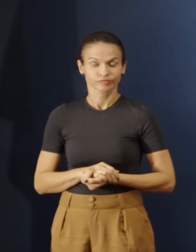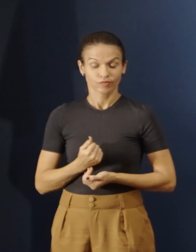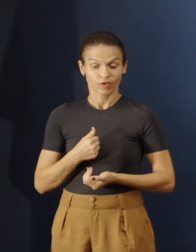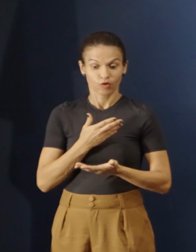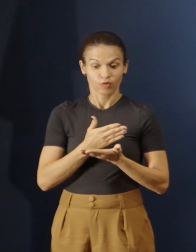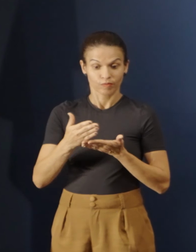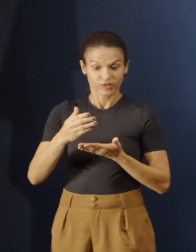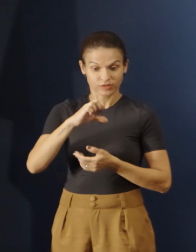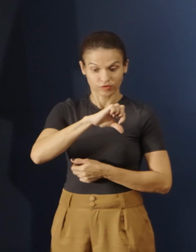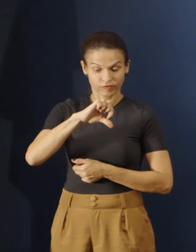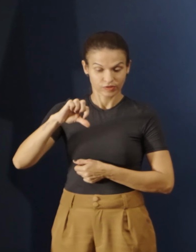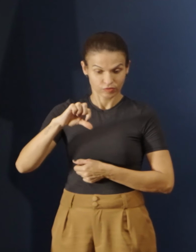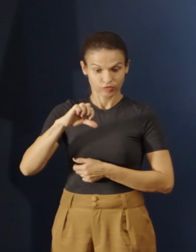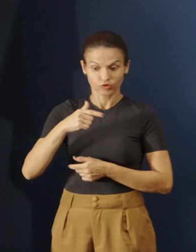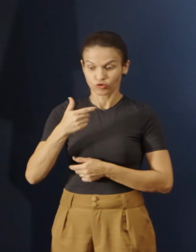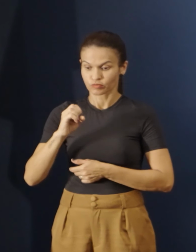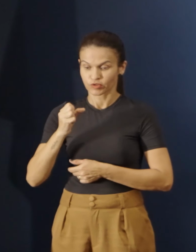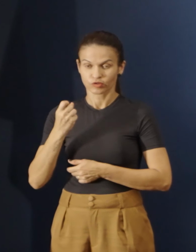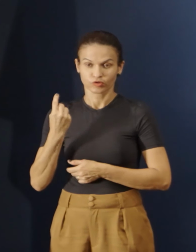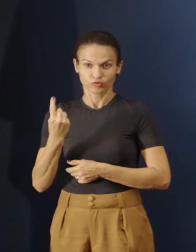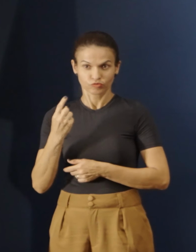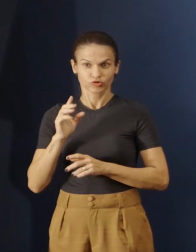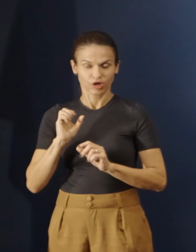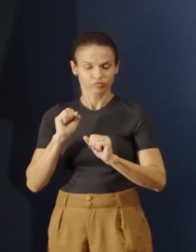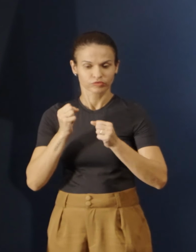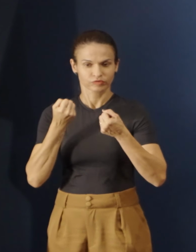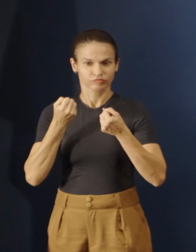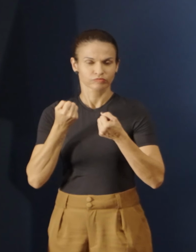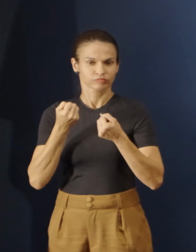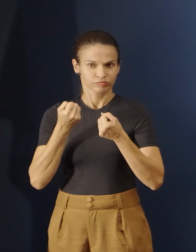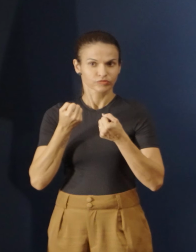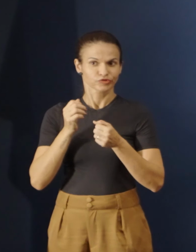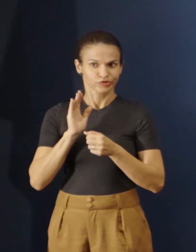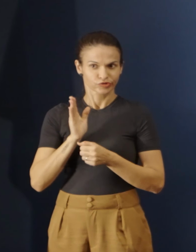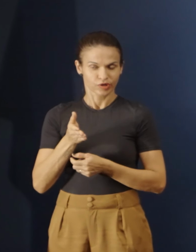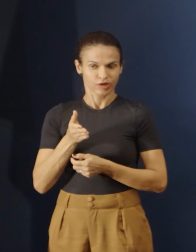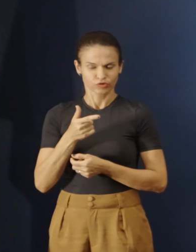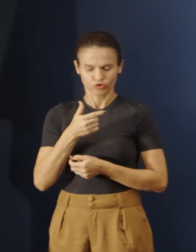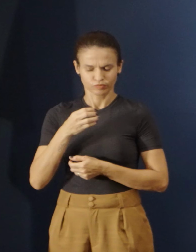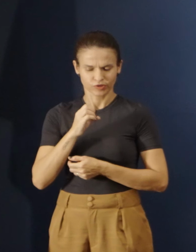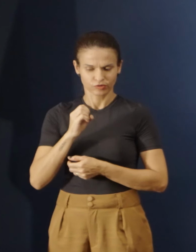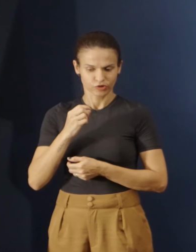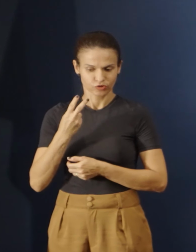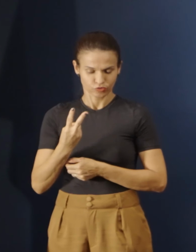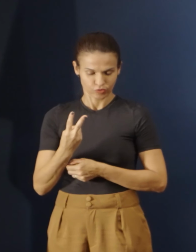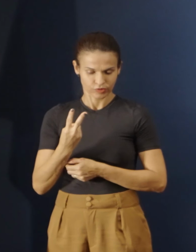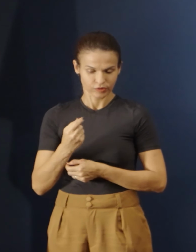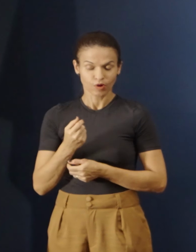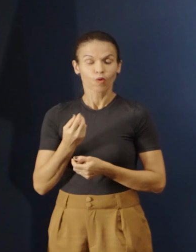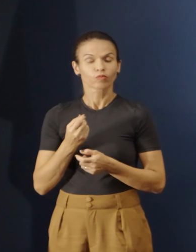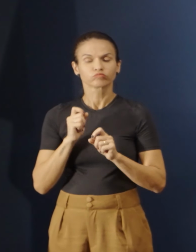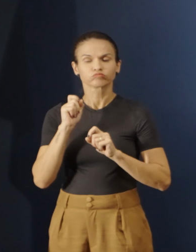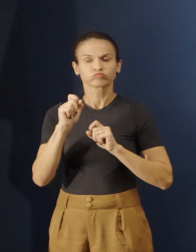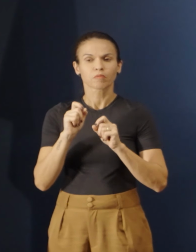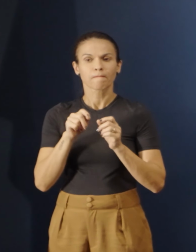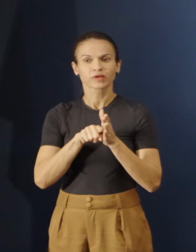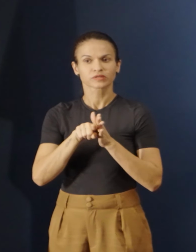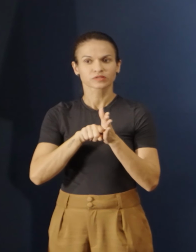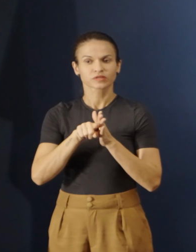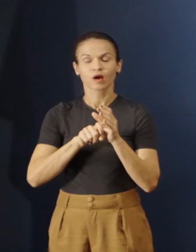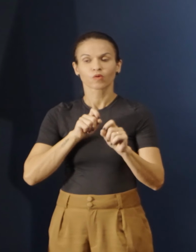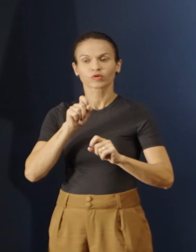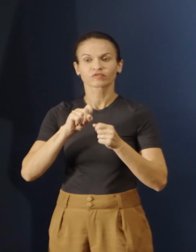comecei em 99, em 2001, eu tinha que já estar defendendo 2002 no máximo. Eu sei o quê? O que pesquisar? O que fazer?